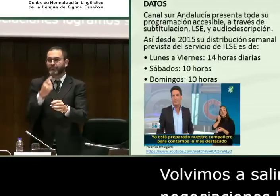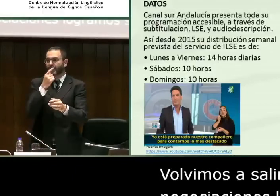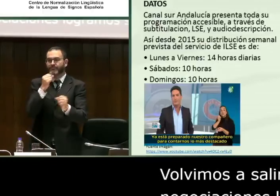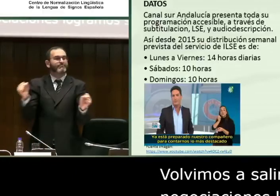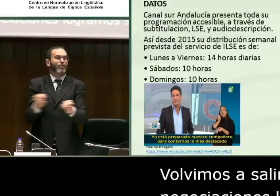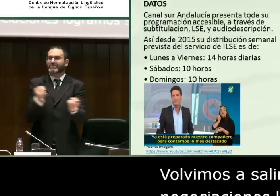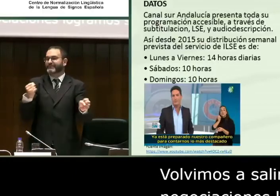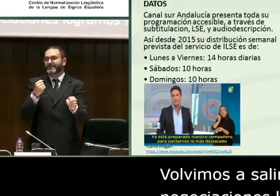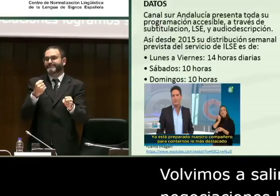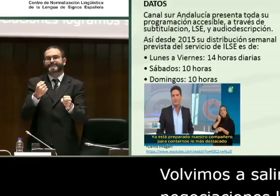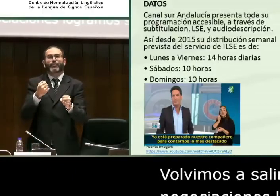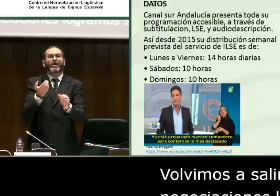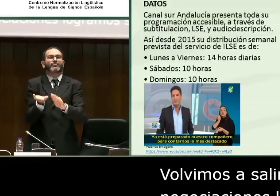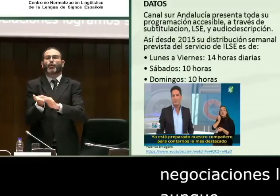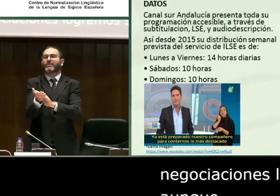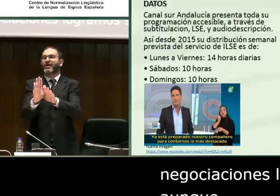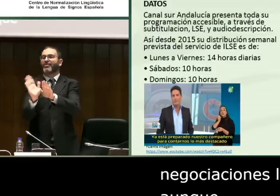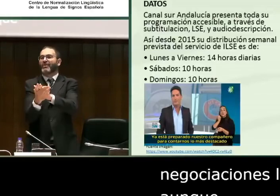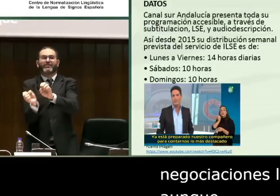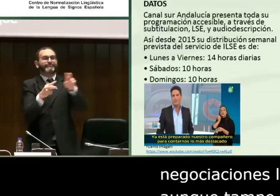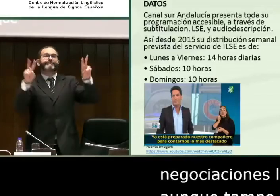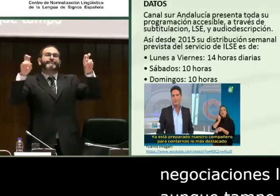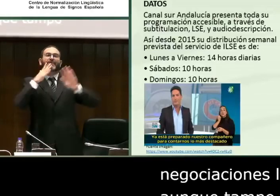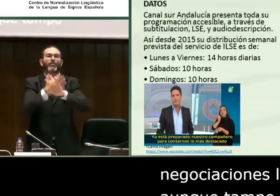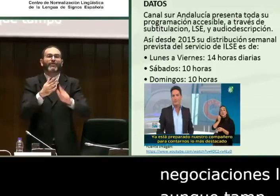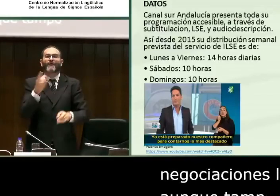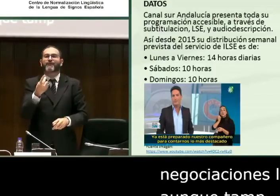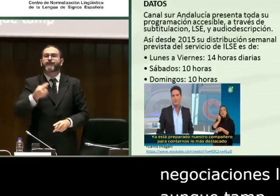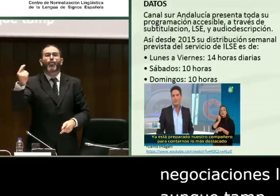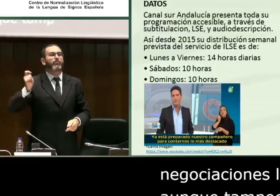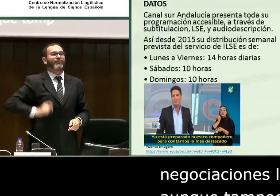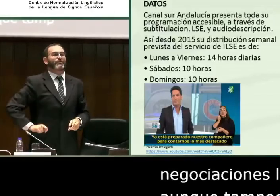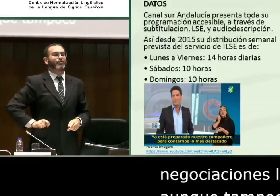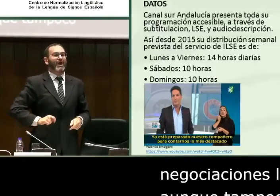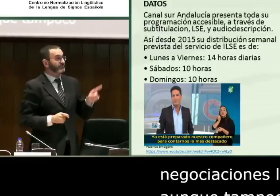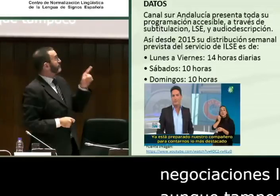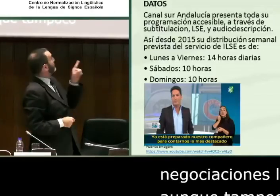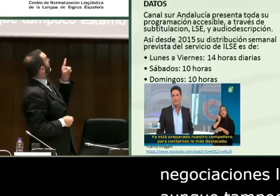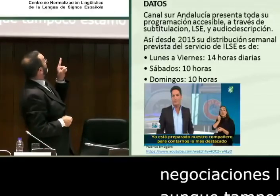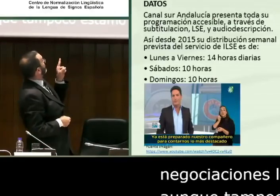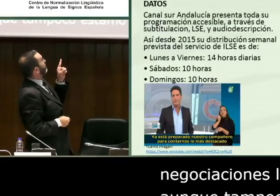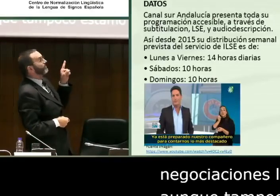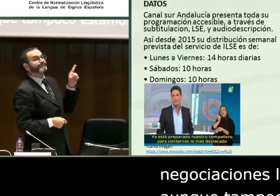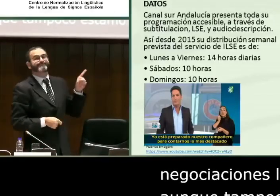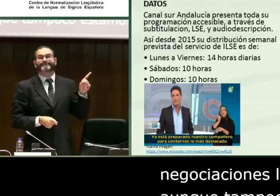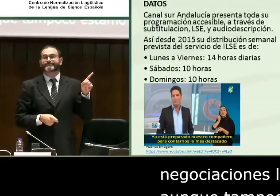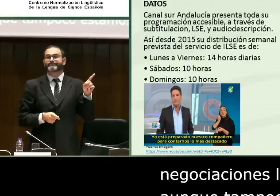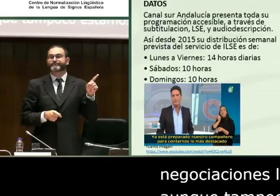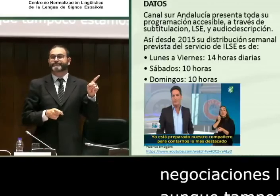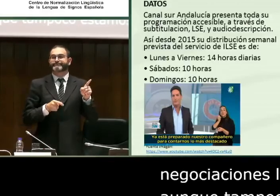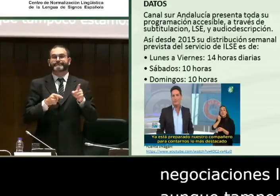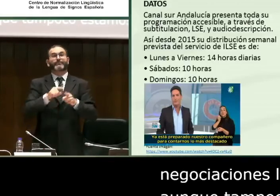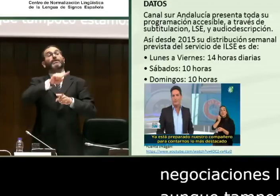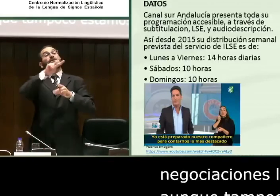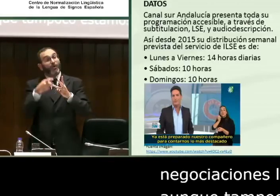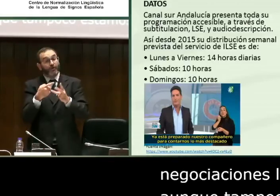12 intérpretes en el canal, pero se han venido marchando, ha habido una fuga de profesionales, como pongo